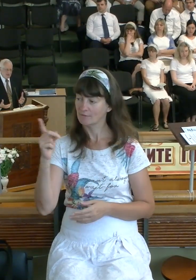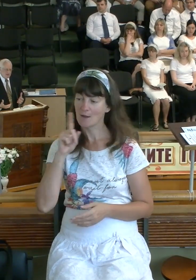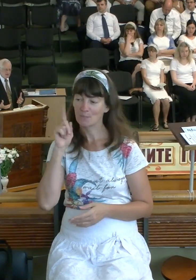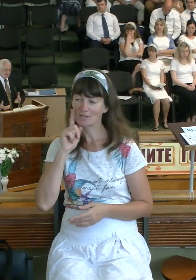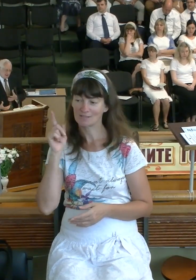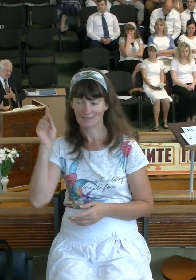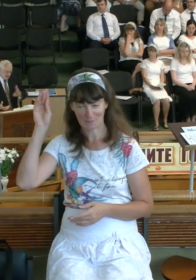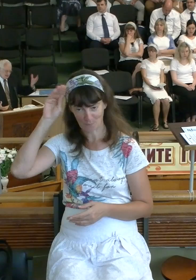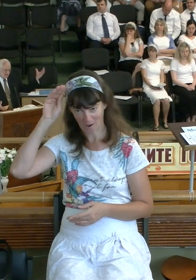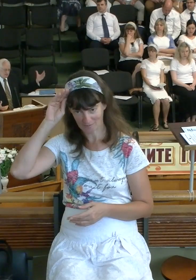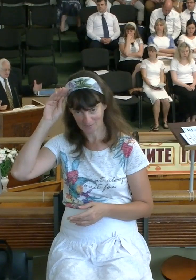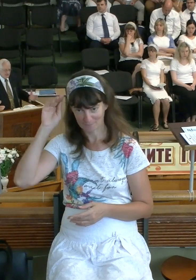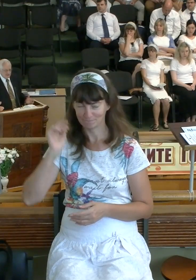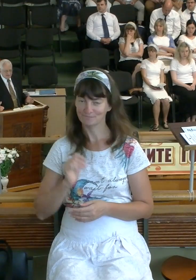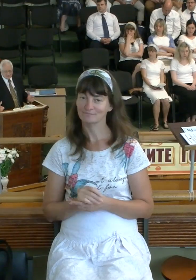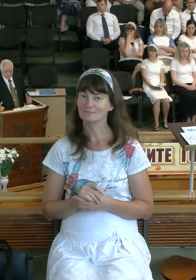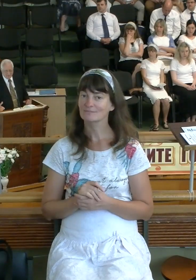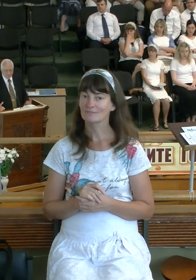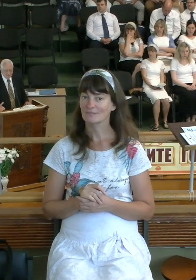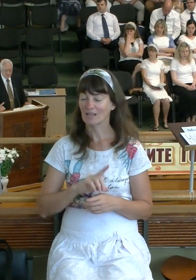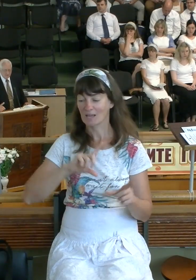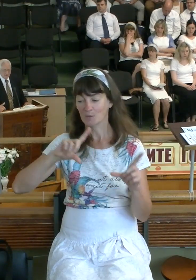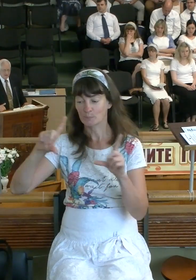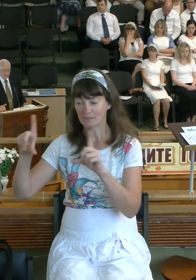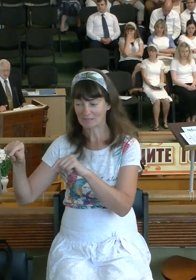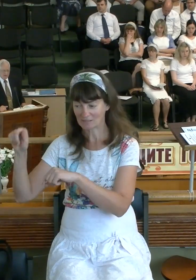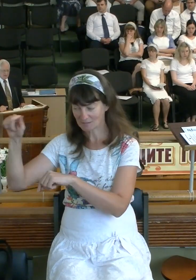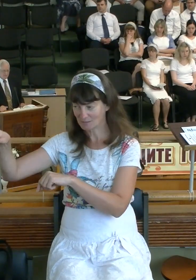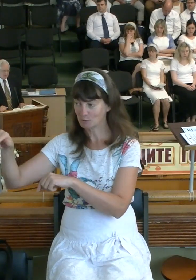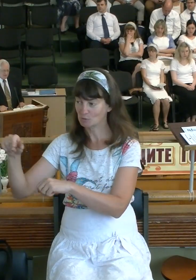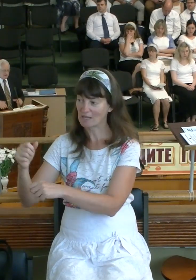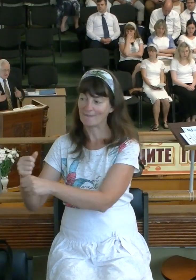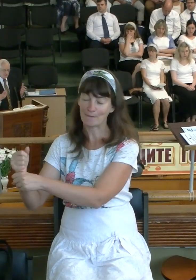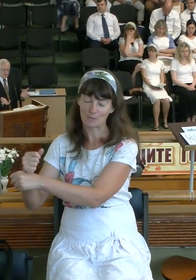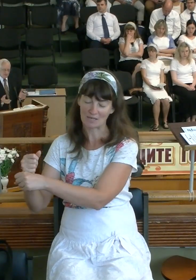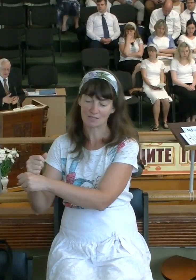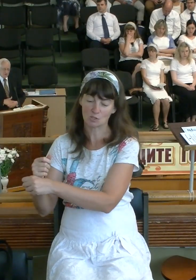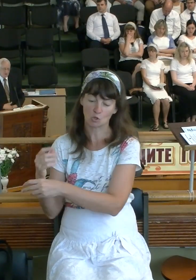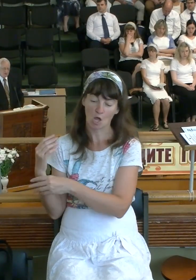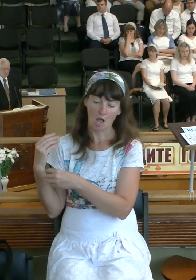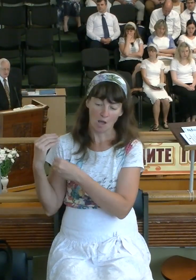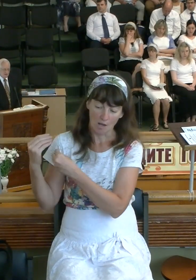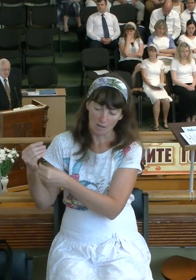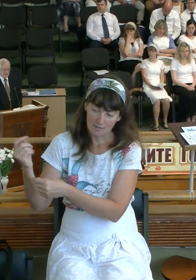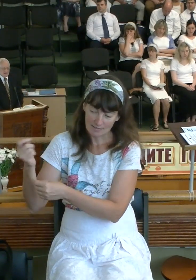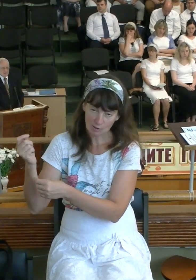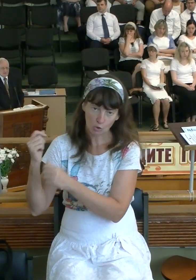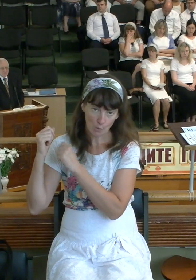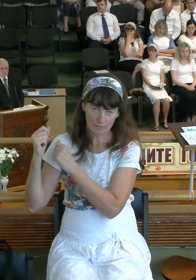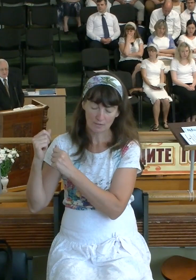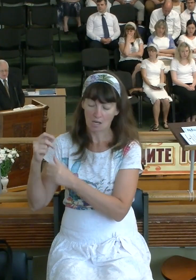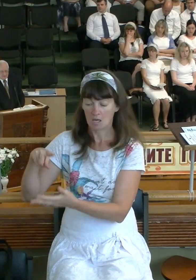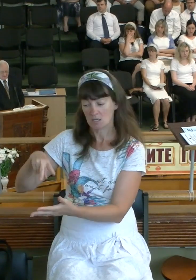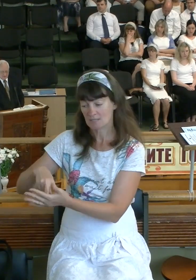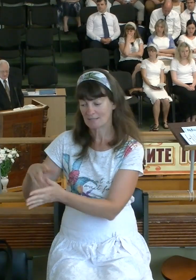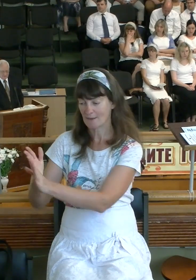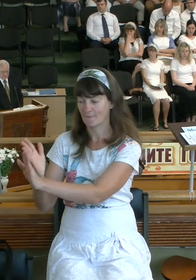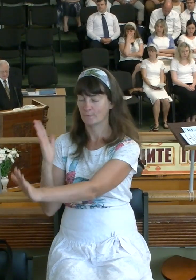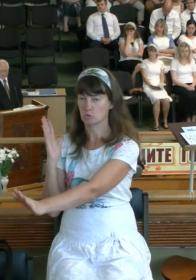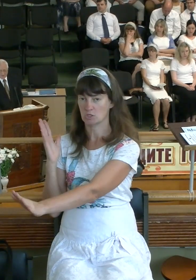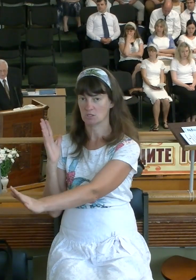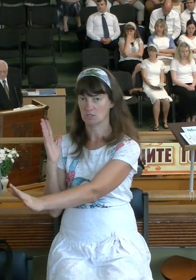Ячеград приехали издалека, это 20 с лишним километров, привезли свое зерно и стоим в